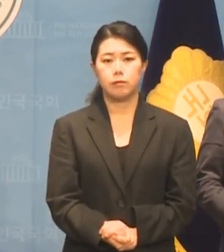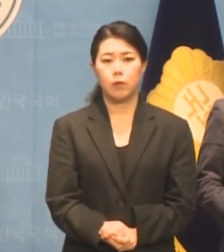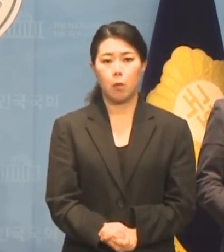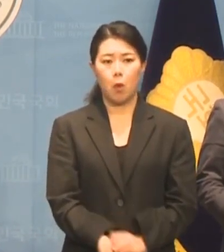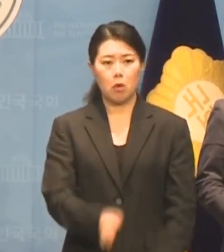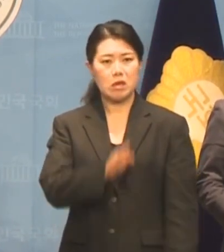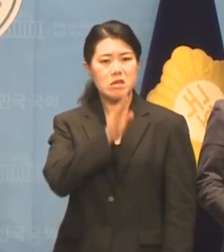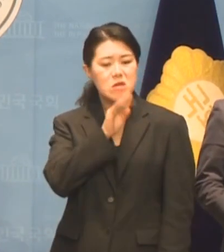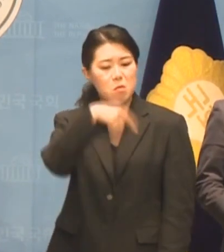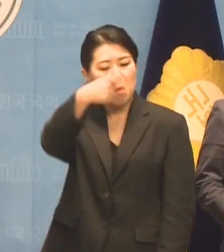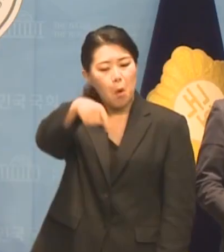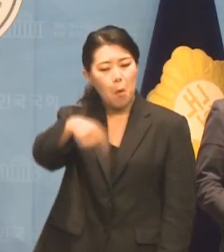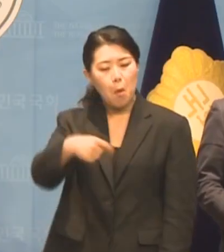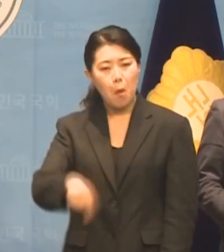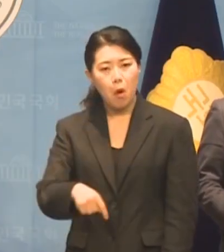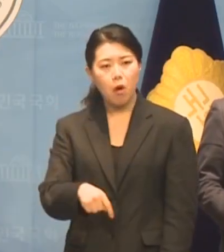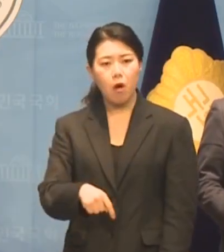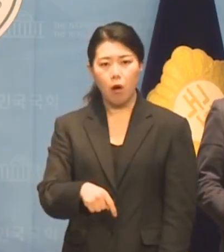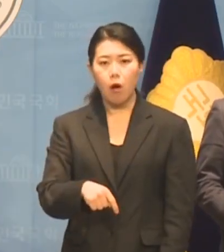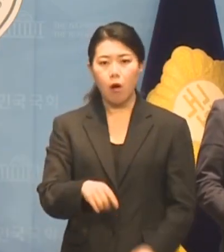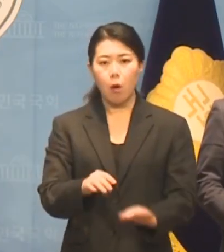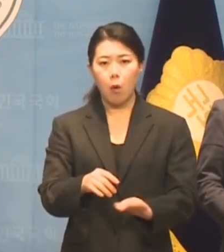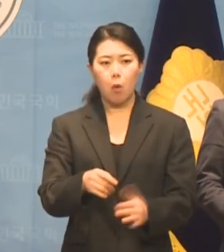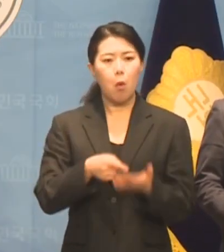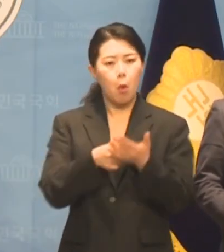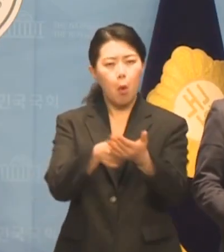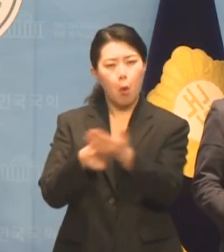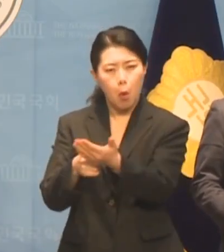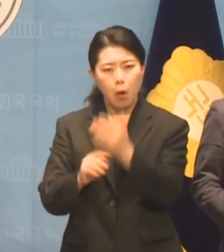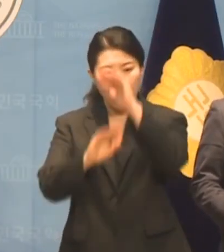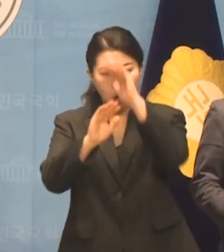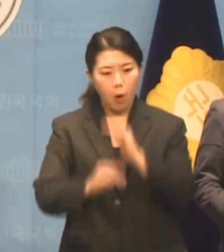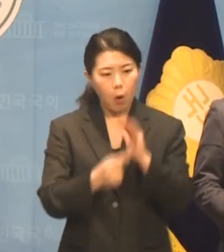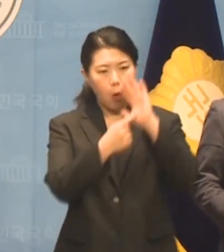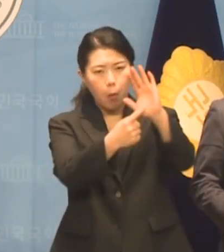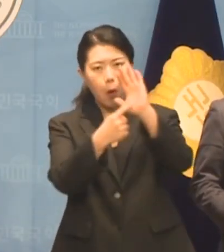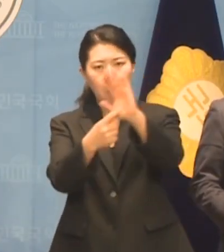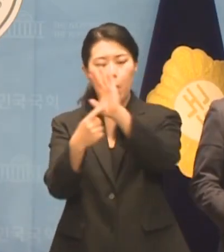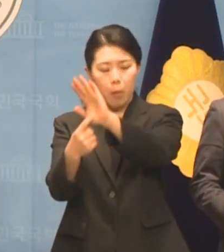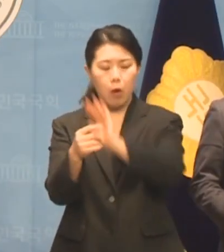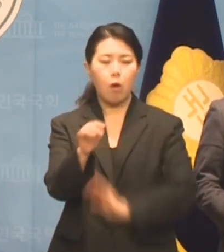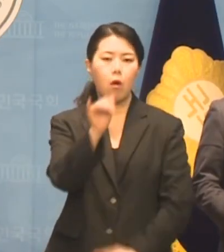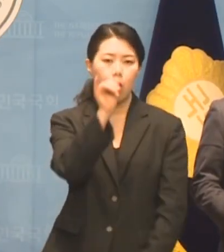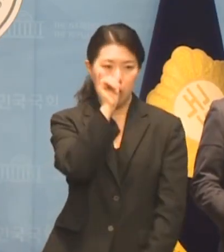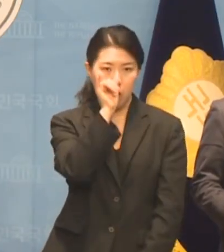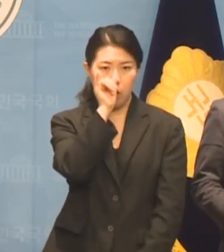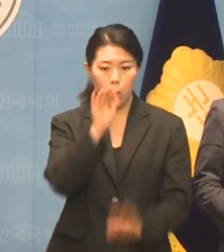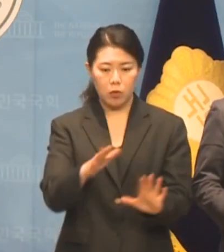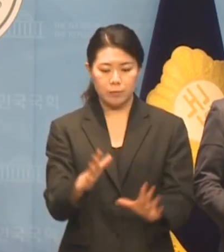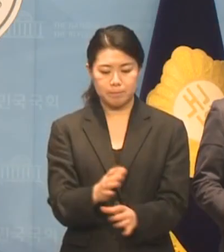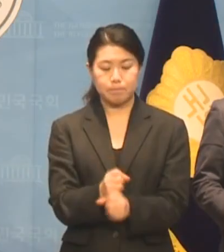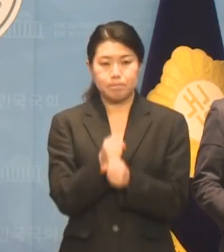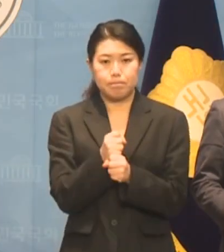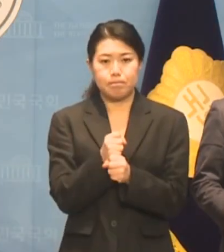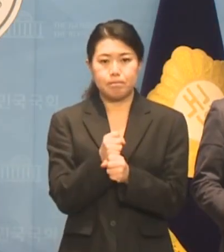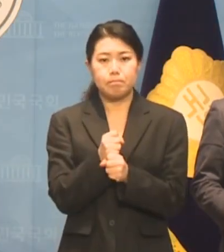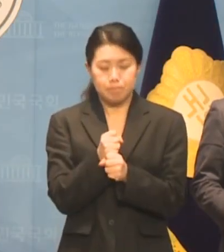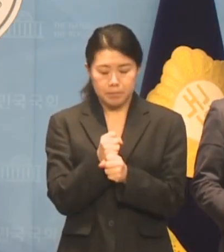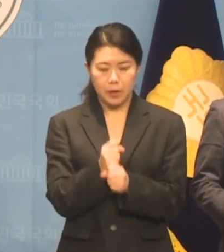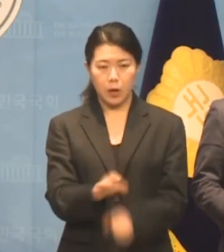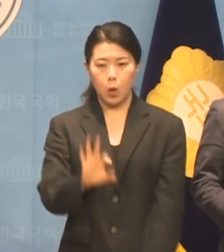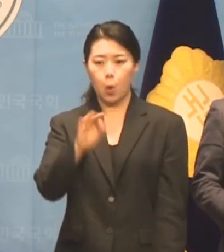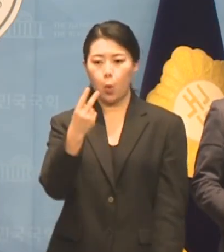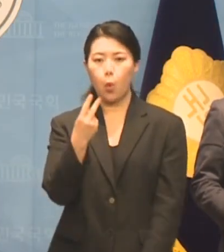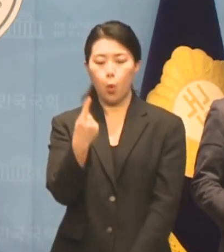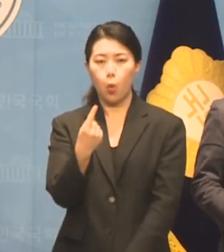사실관계를 명확히 요청했던 내용들, 이런 것들이 최근 드러난 내용을 다 오늘 취합해서 오세훈